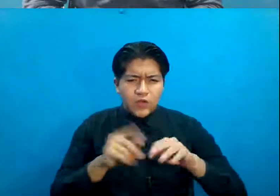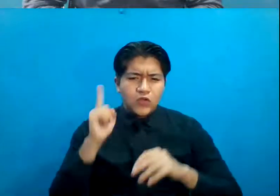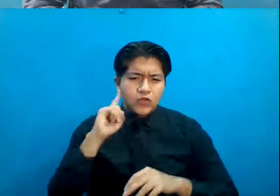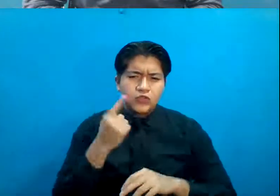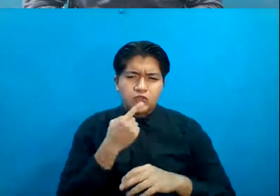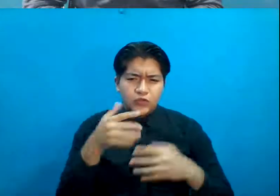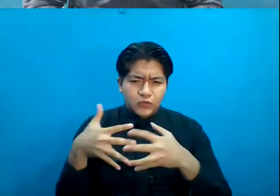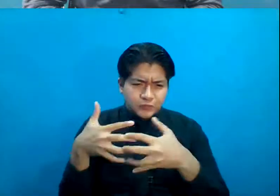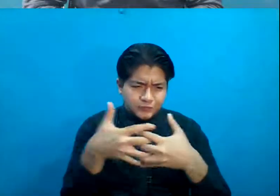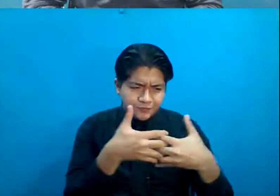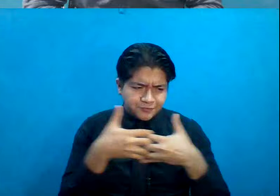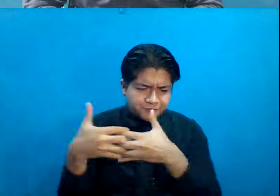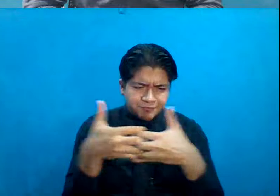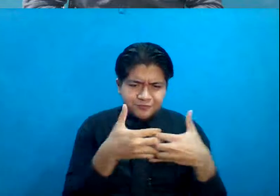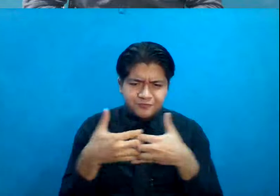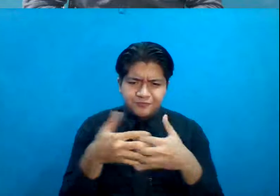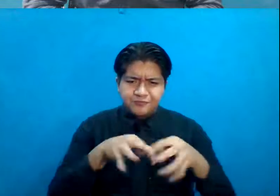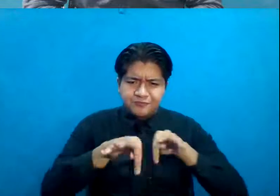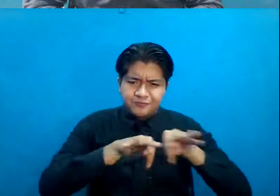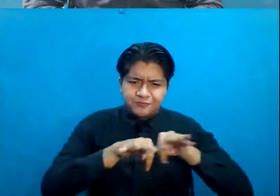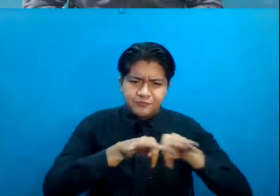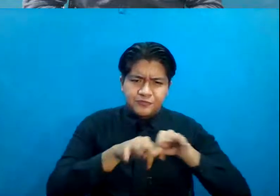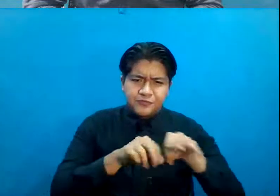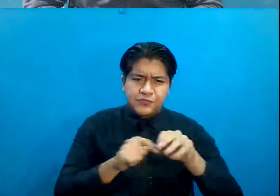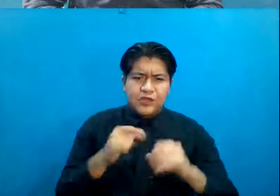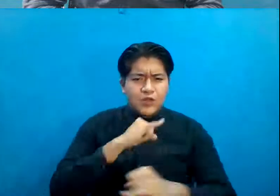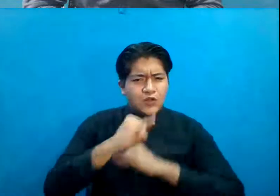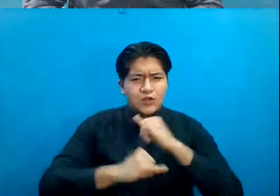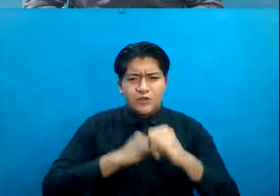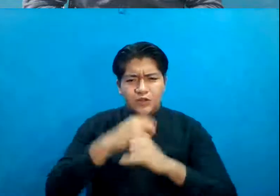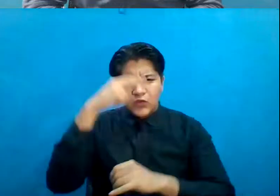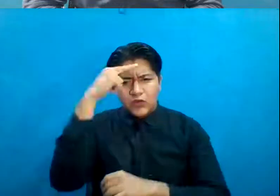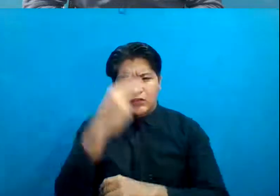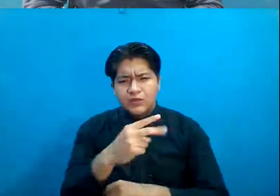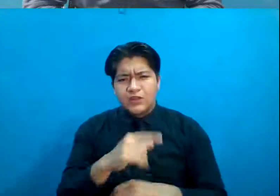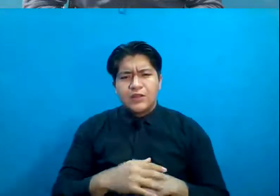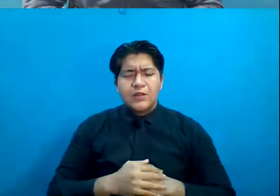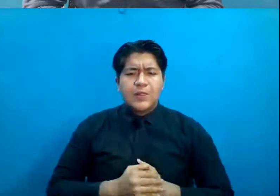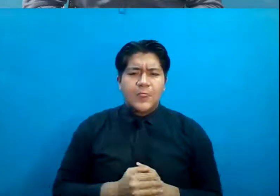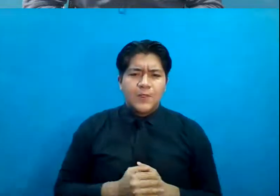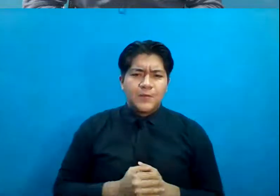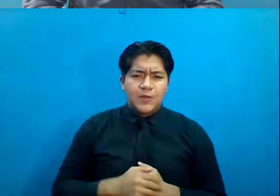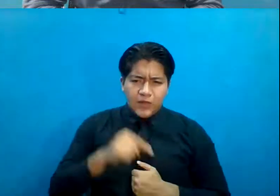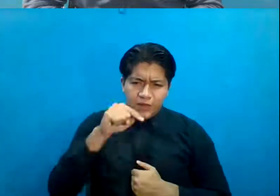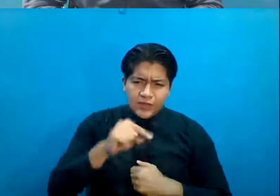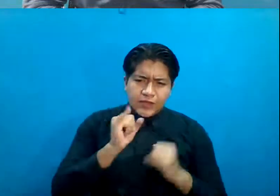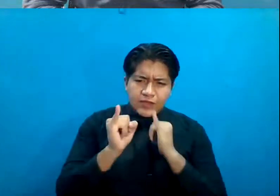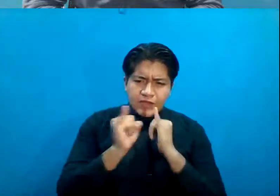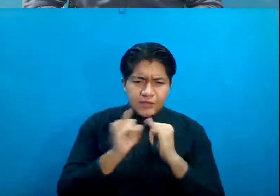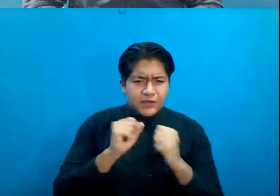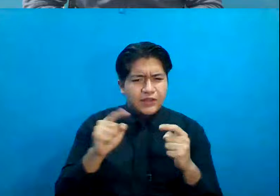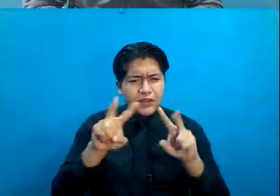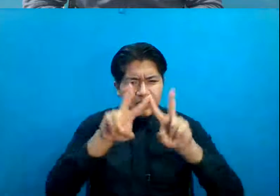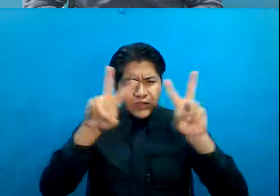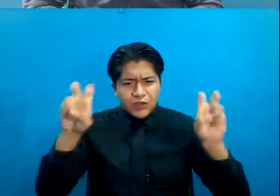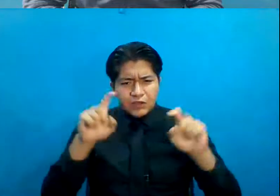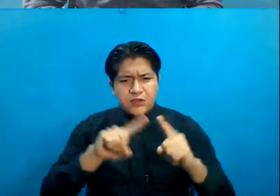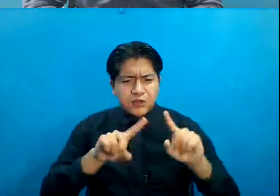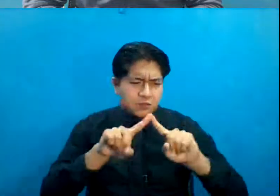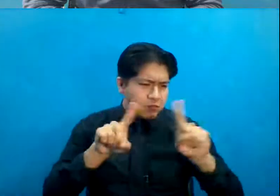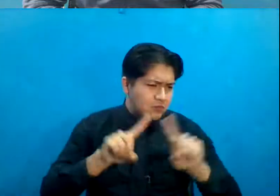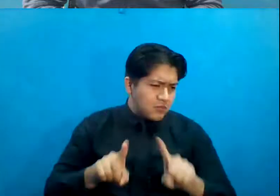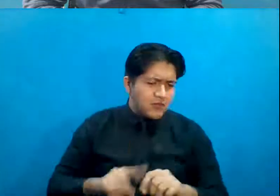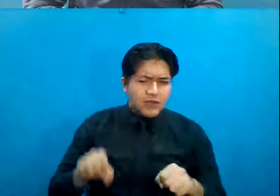tanto a nivel estatal, nacional e internacional. Ha fungido como intérprete en diferentes ámbitos, entre ellos el social,